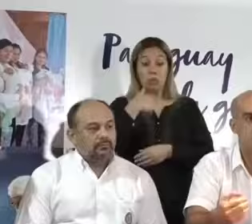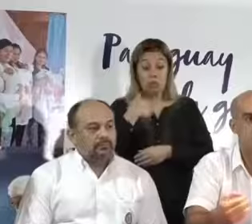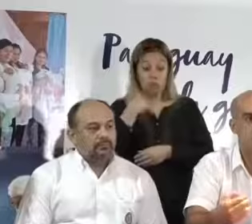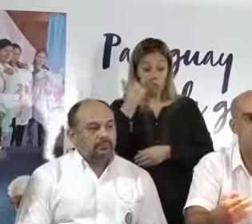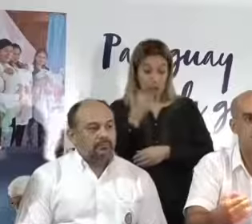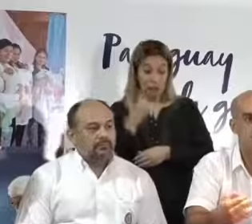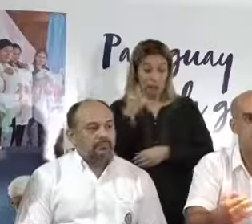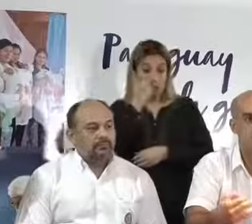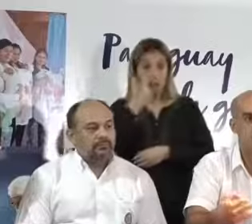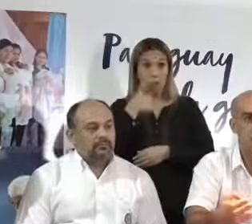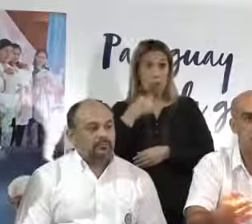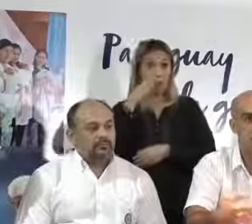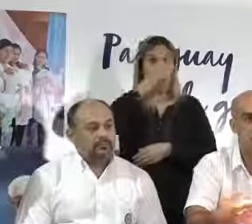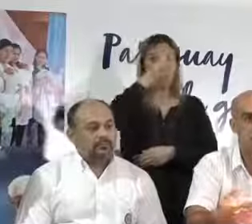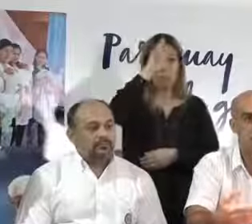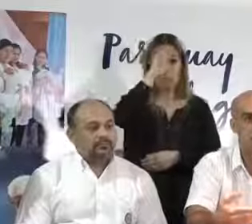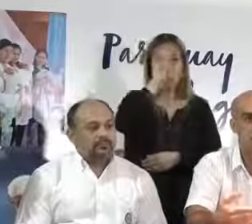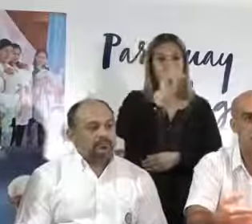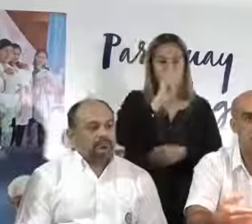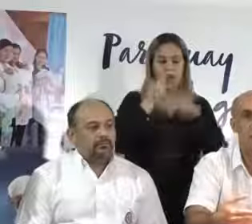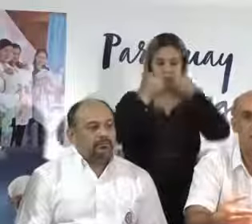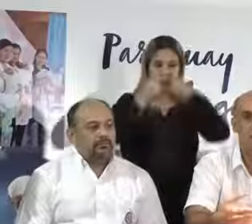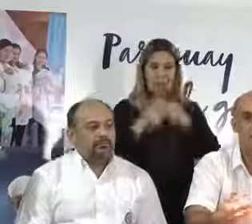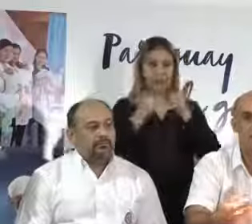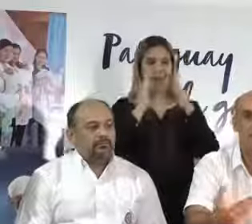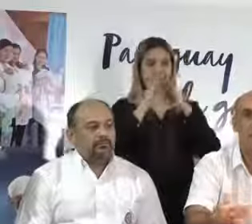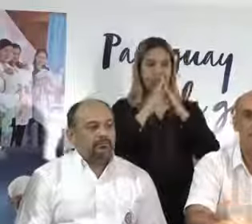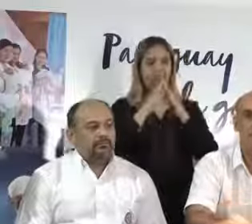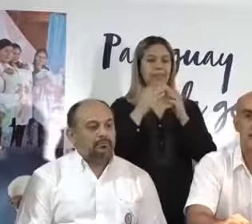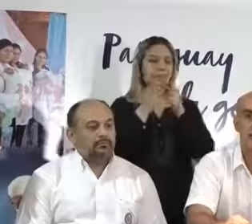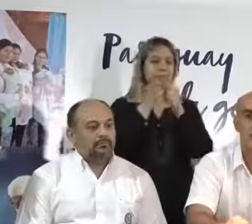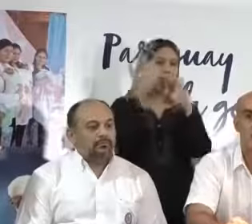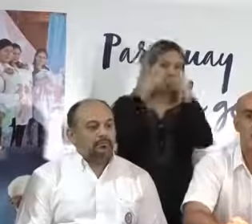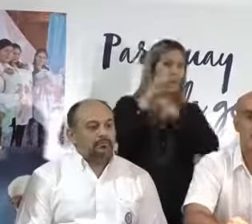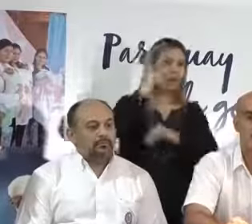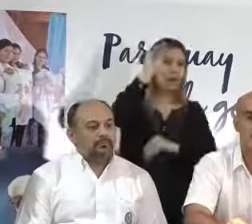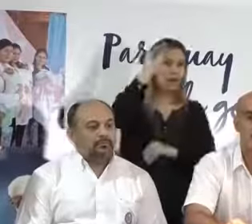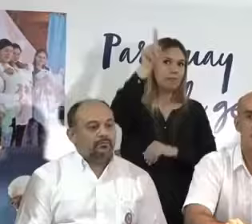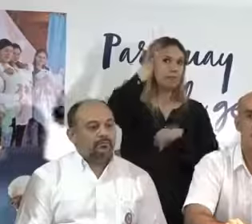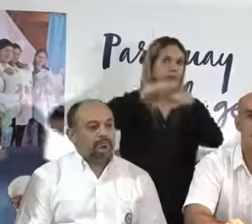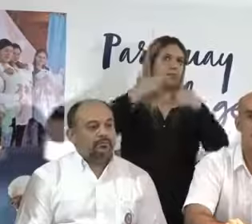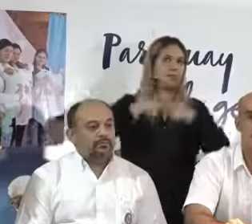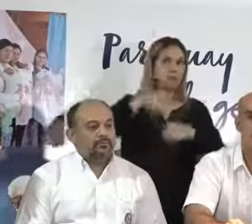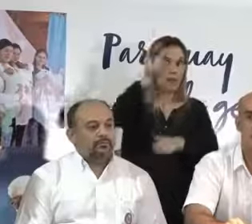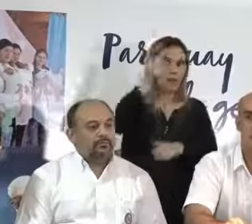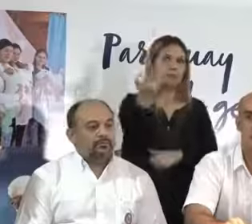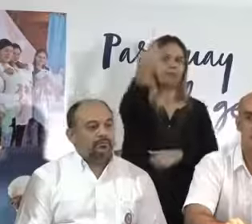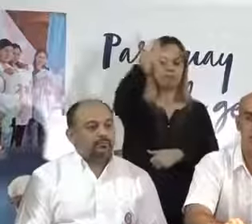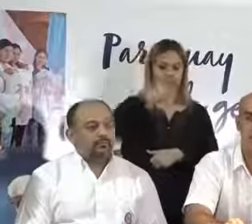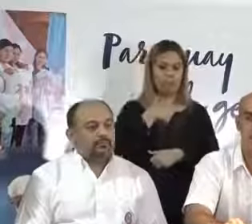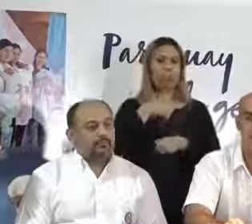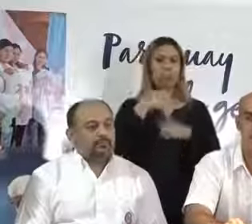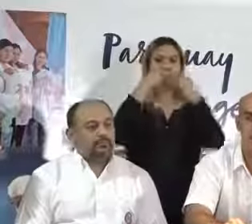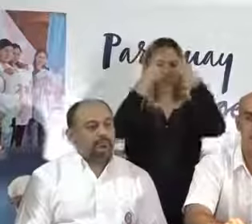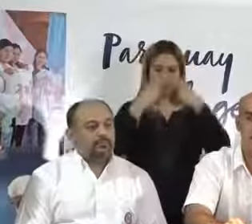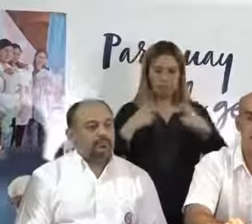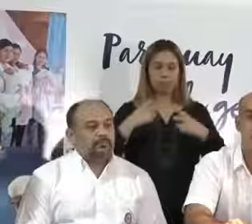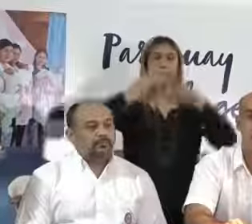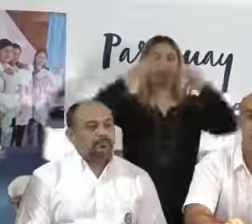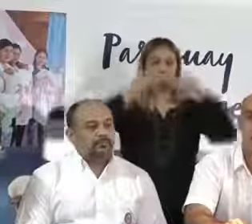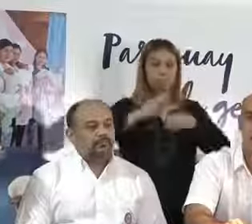y podamos hacerlo de manera responsable, entonces eso va a favorecer aún más nuestra respuesta